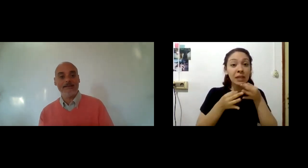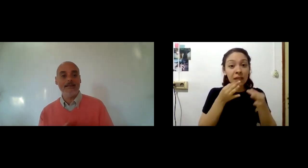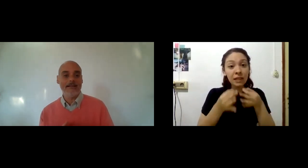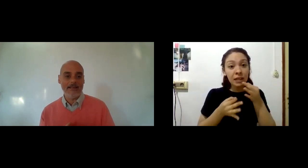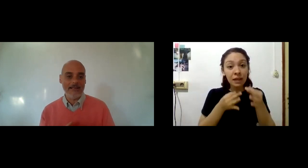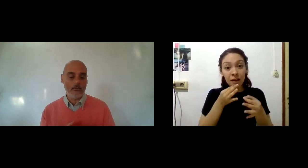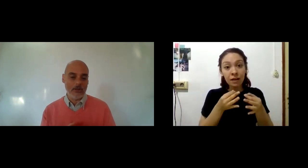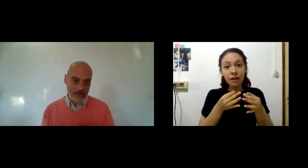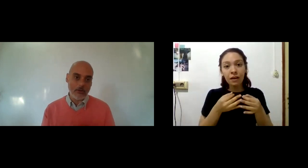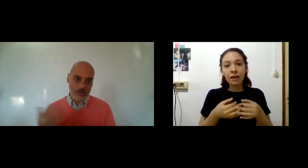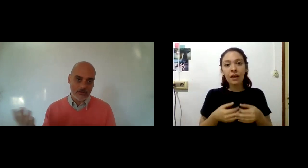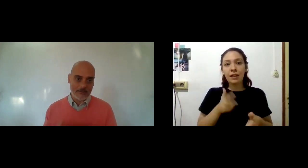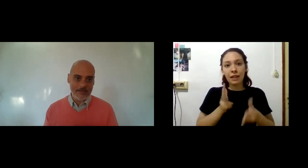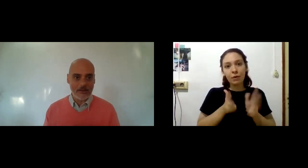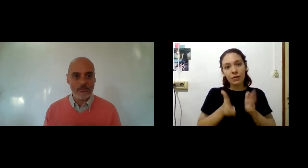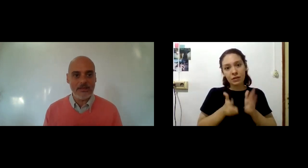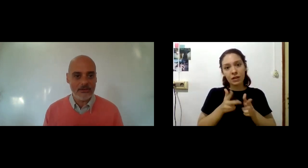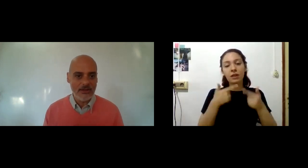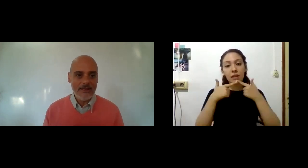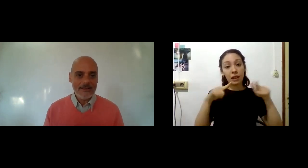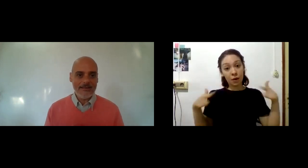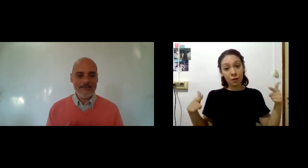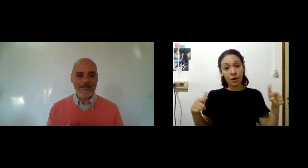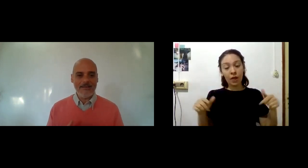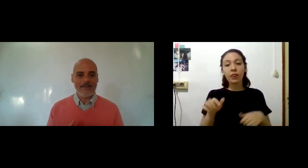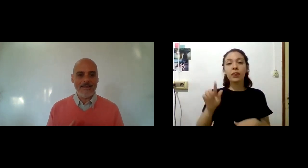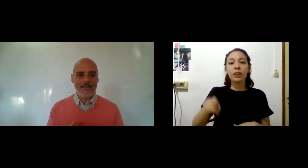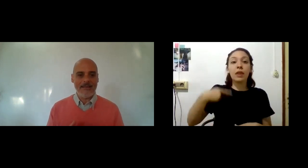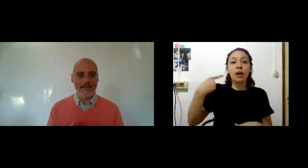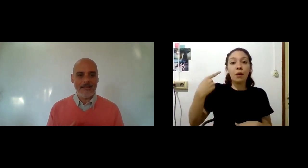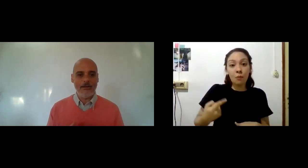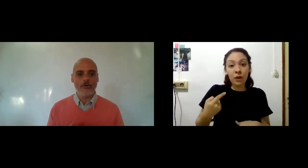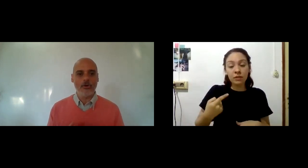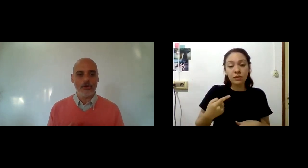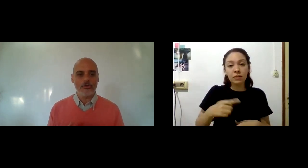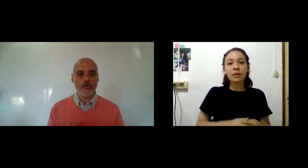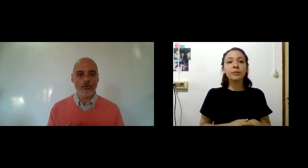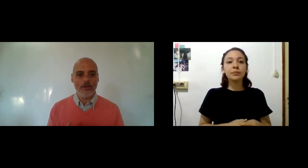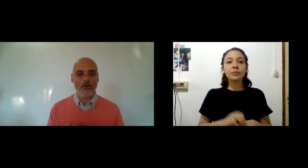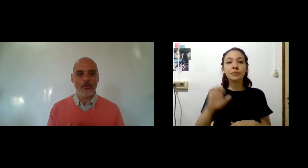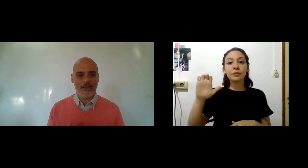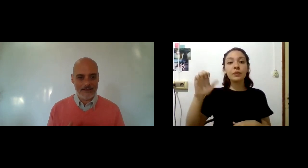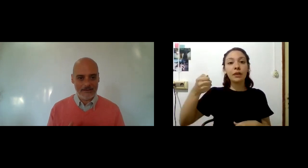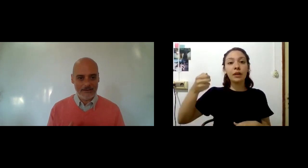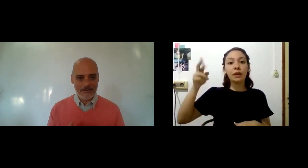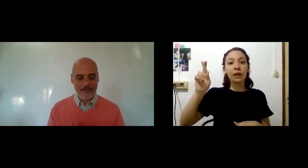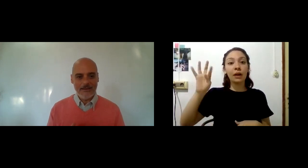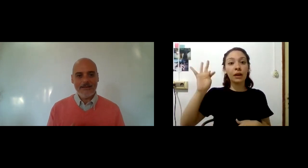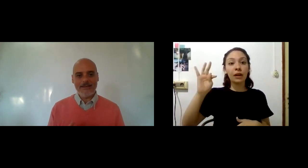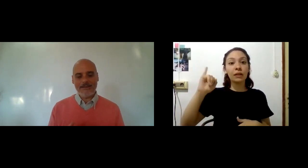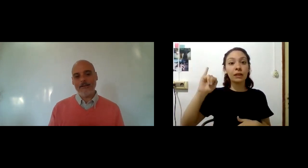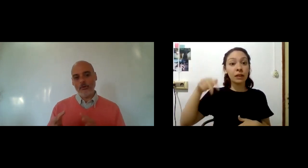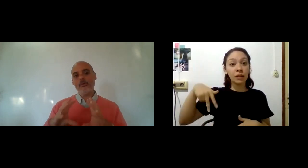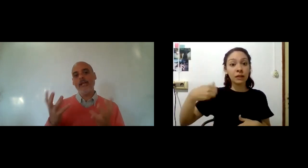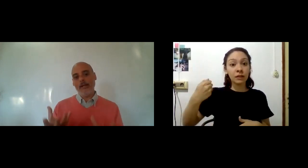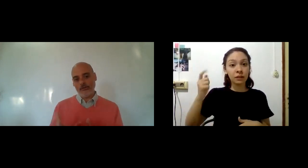Carol Erting, es otra autora también en Estados Unidos, que dice que los sordos son una comunidad